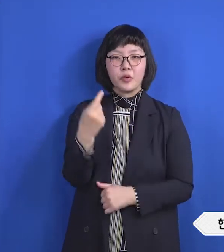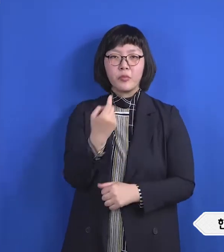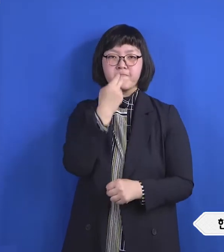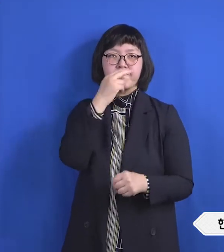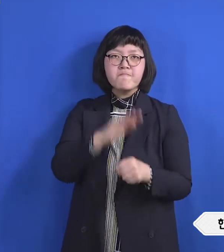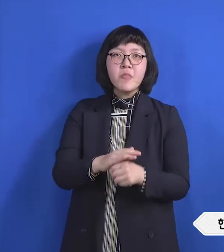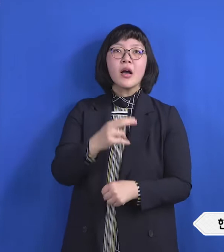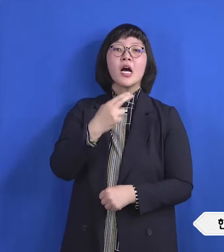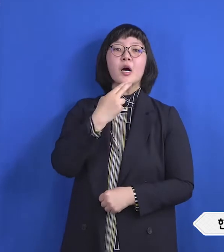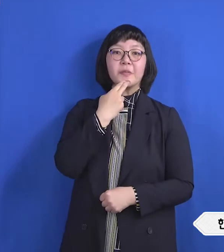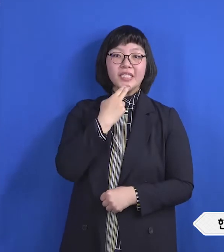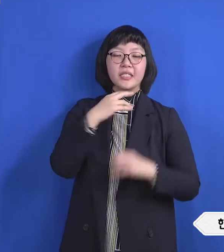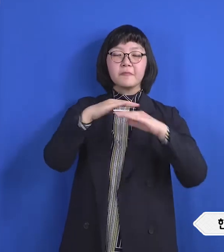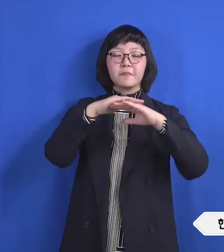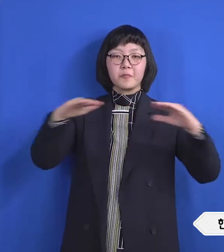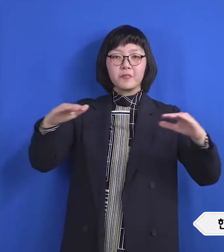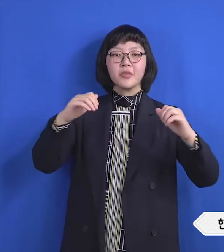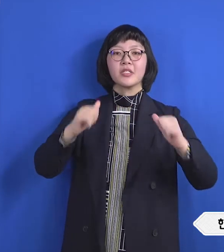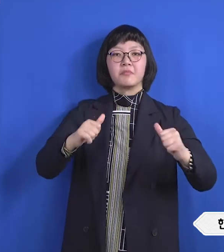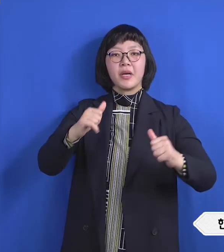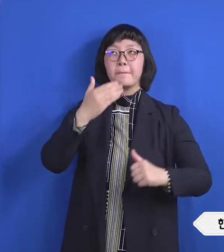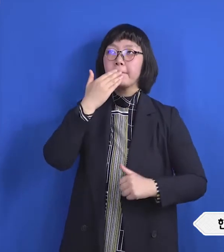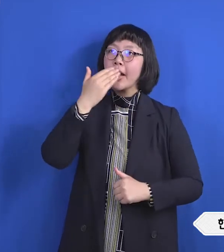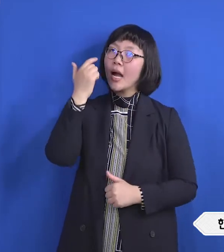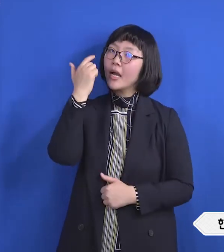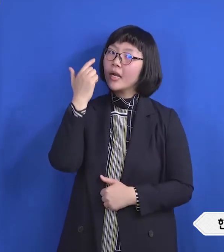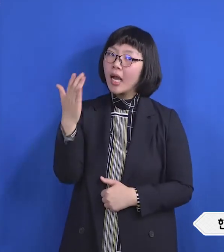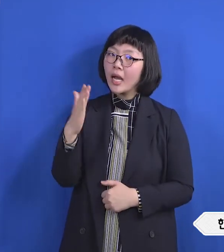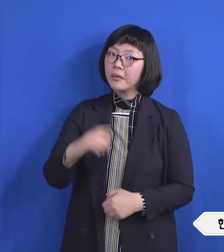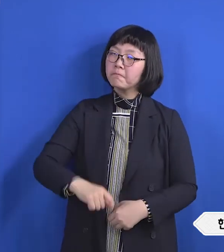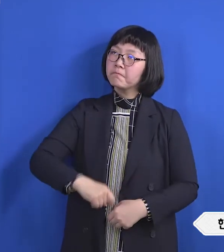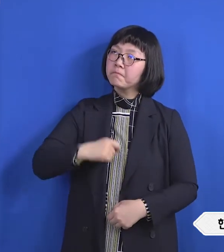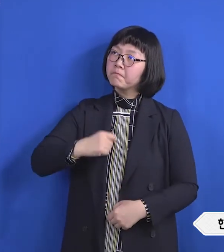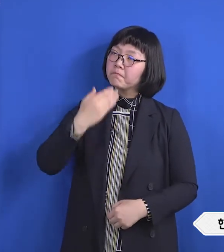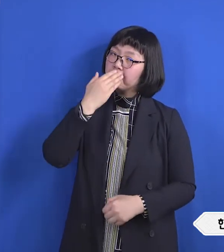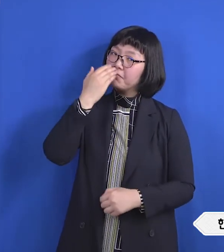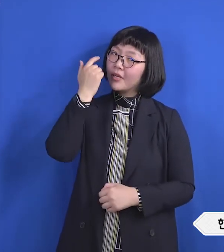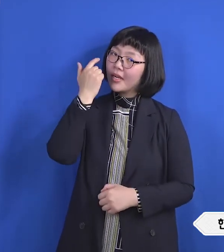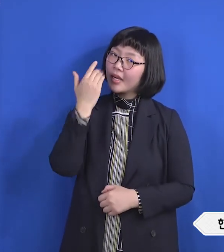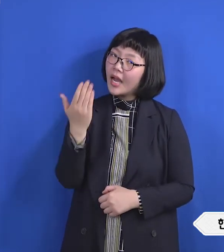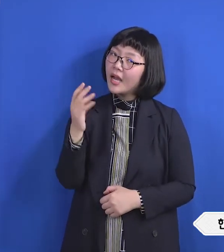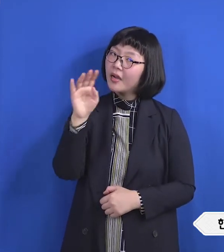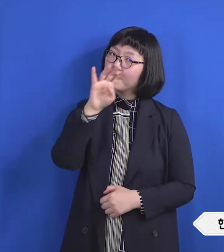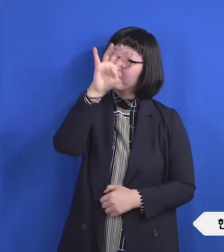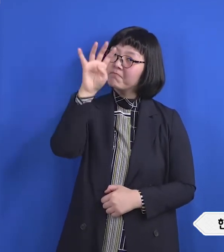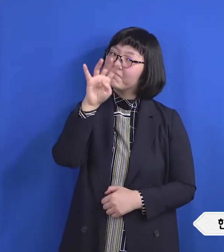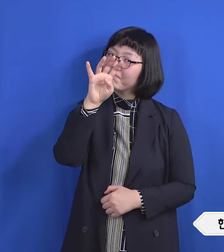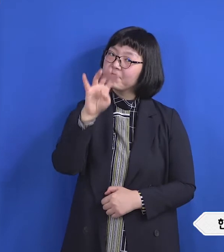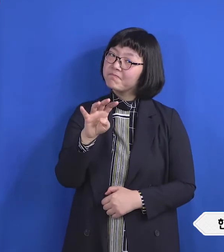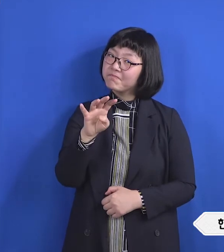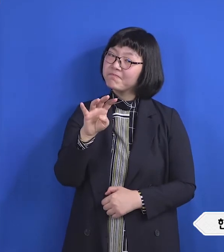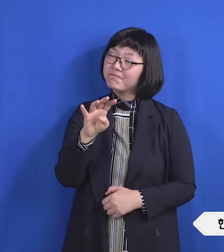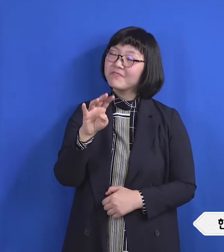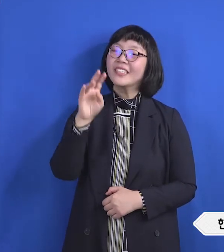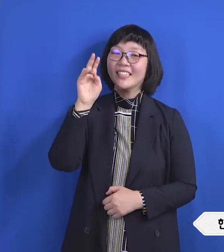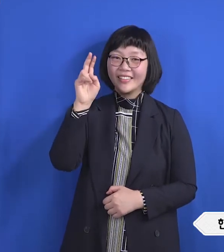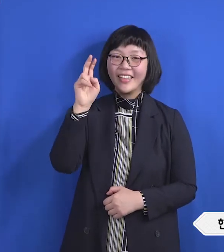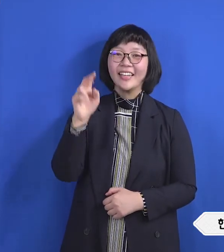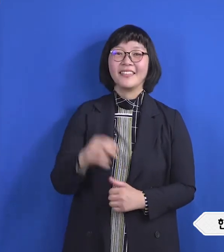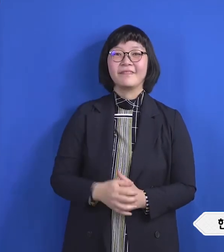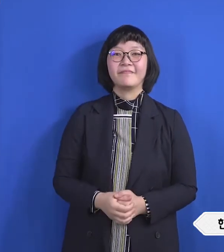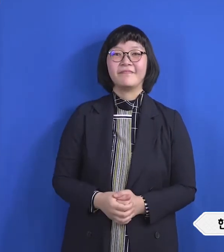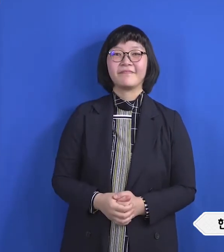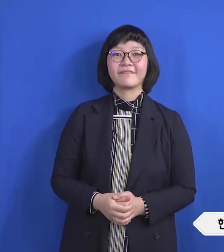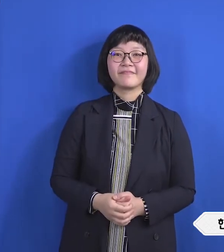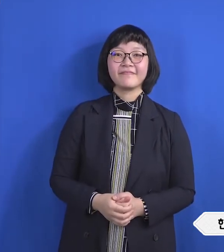없이 심판이 공정하고 또 의롭게 그렇게 진행될 수 있을 것인가 하는 의문을